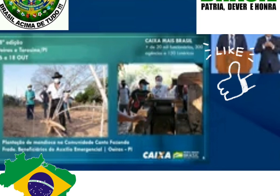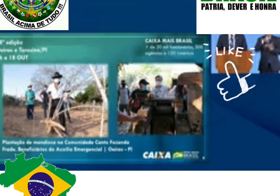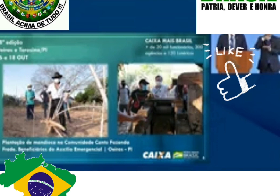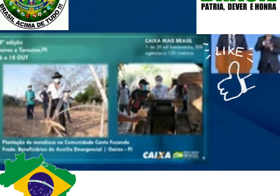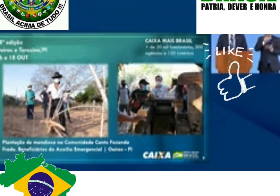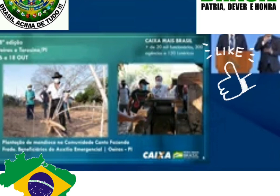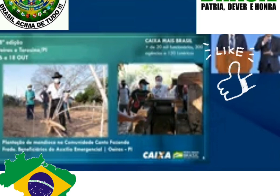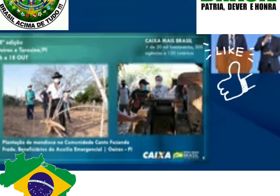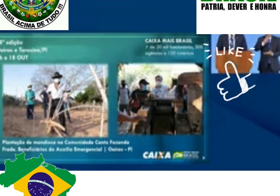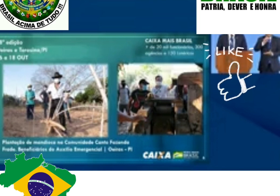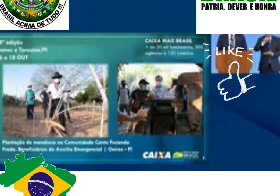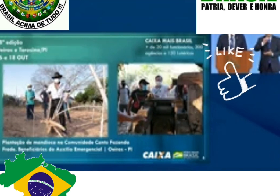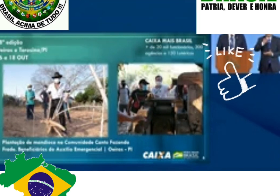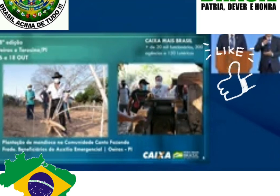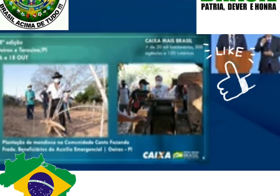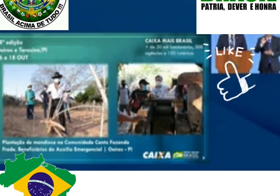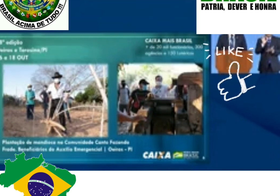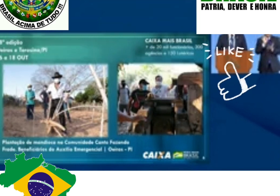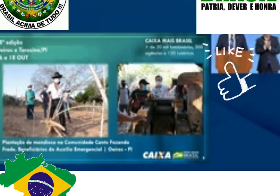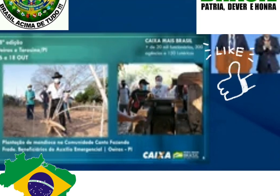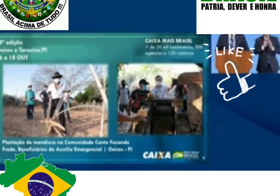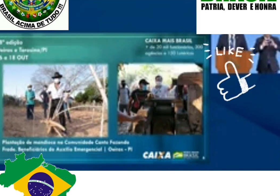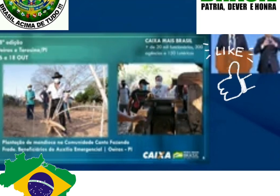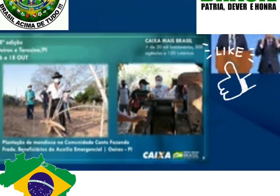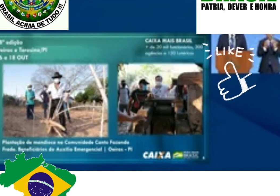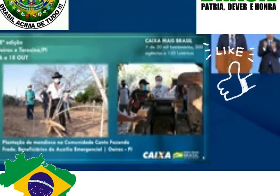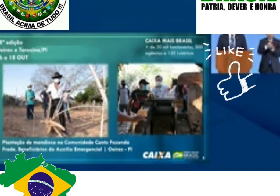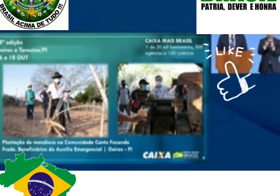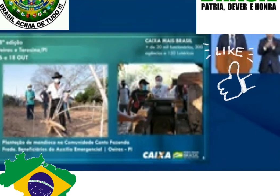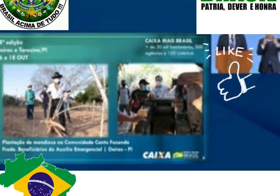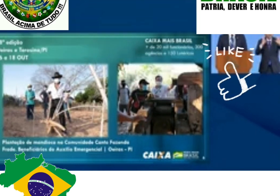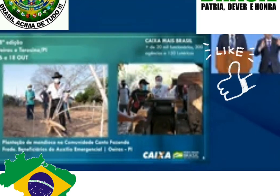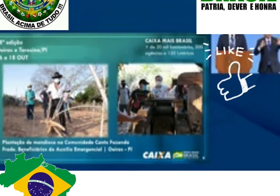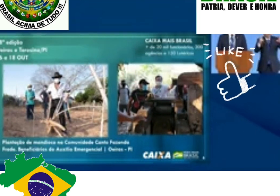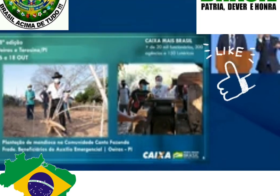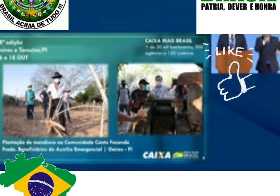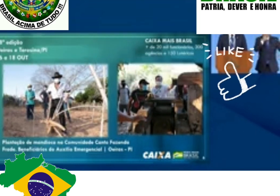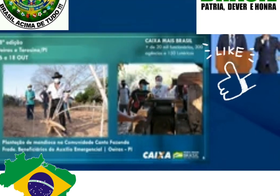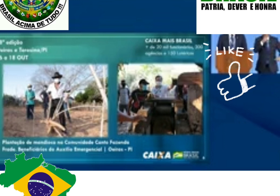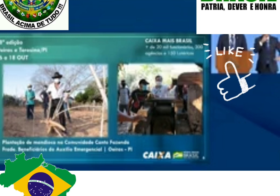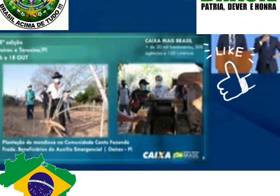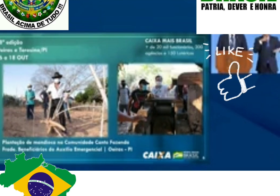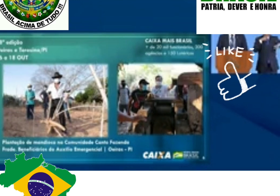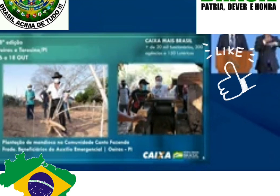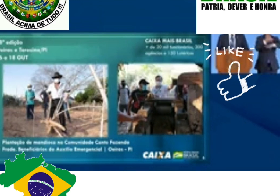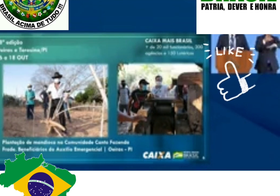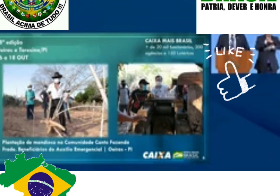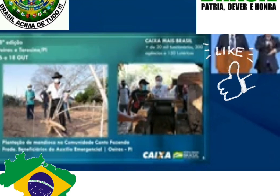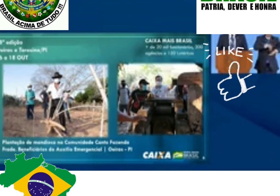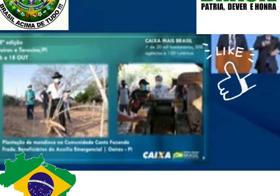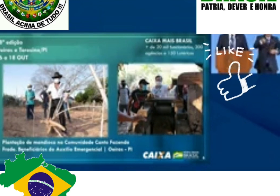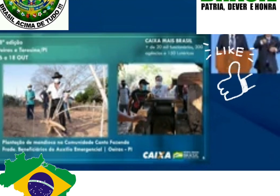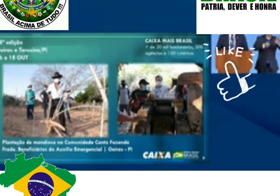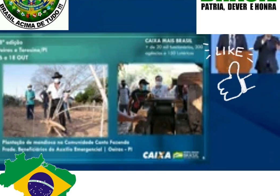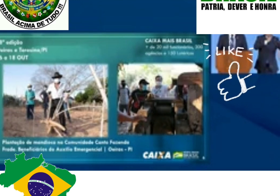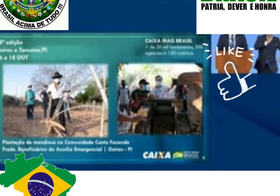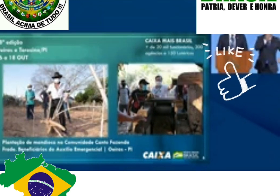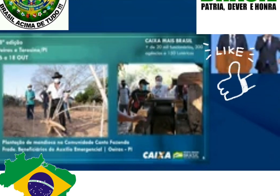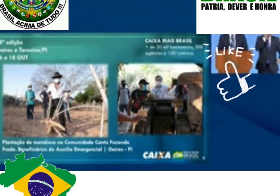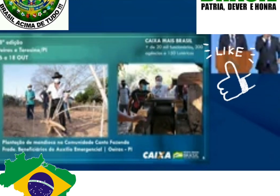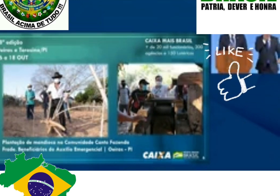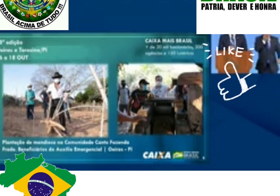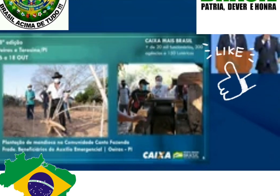na comunidade quilombola, todos recebendo o auxílio, e a gente vê um pouco da